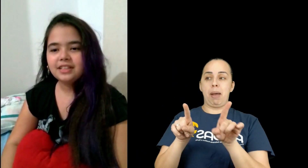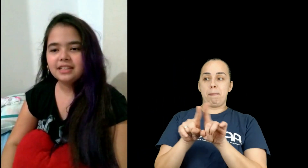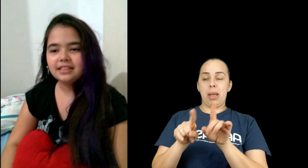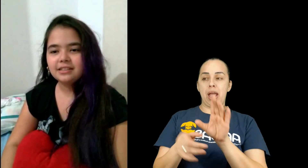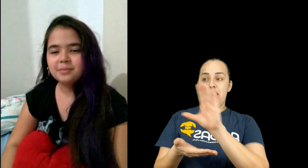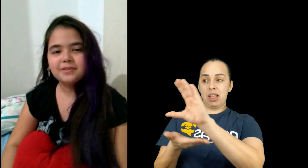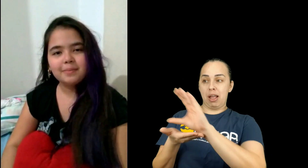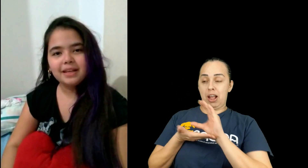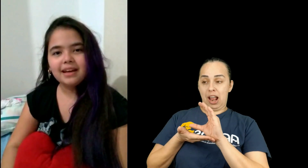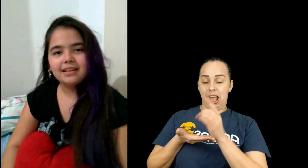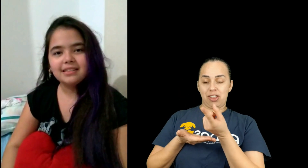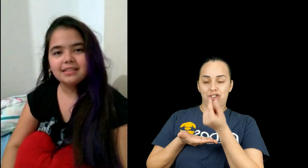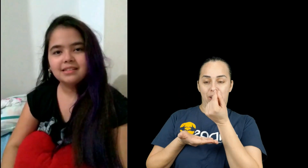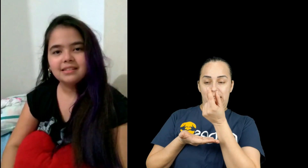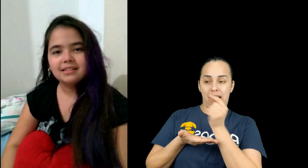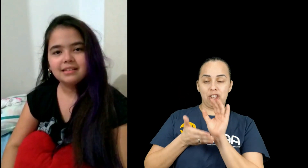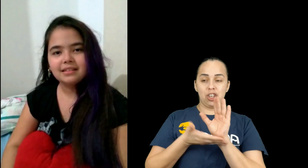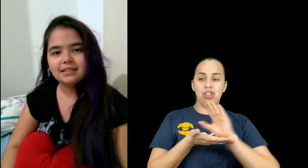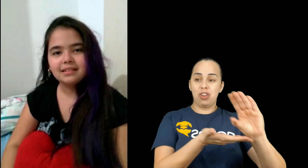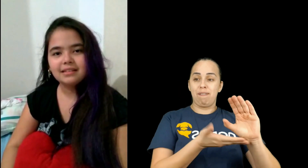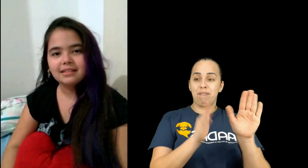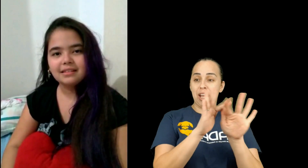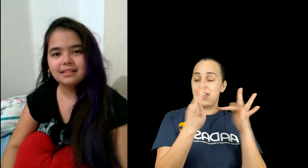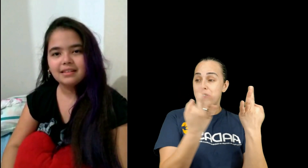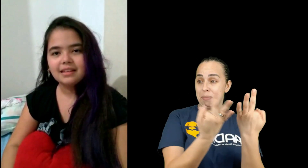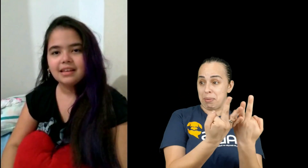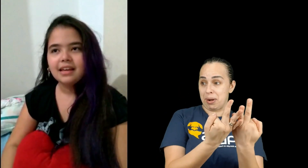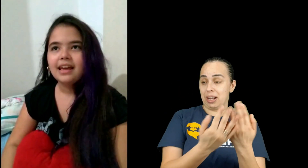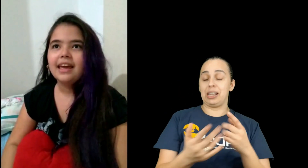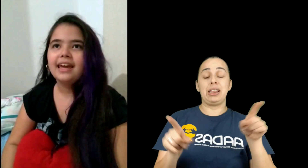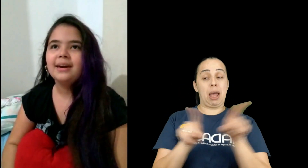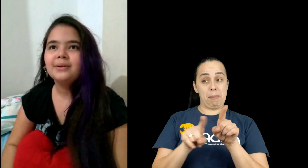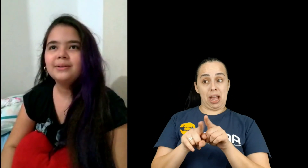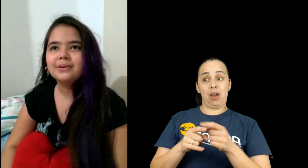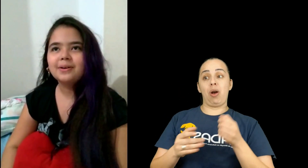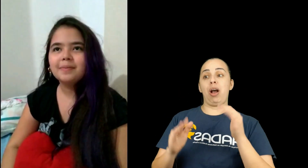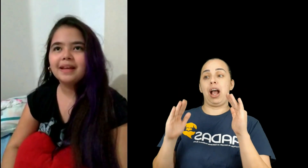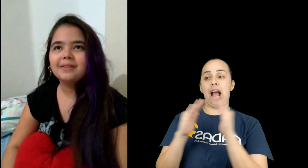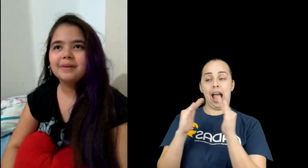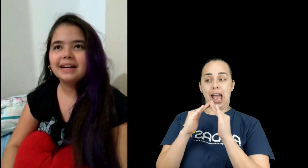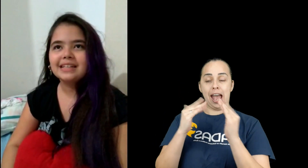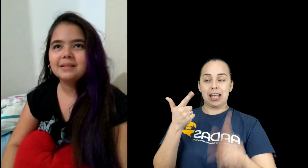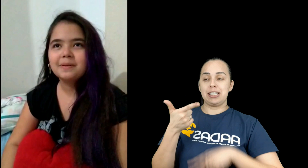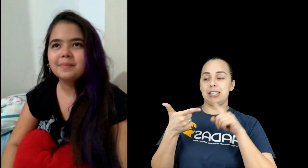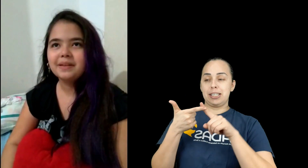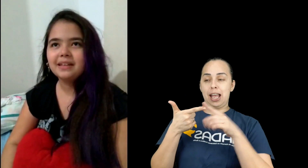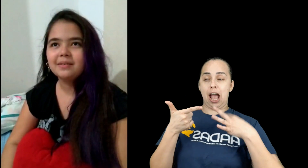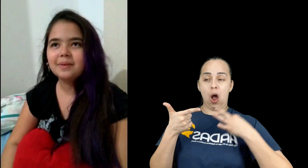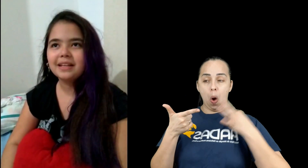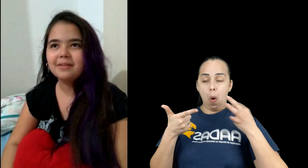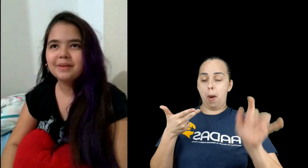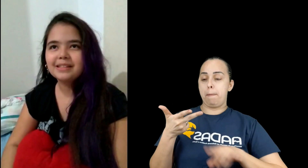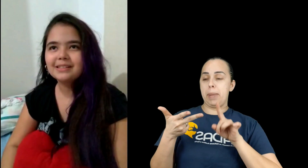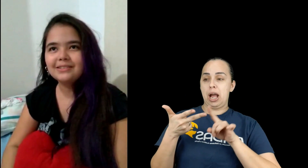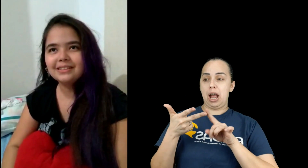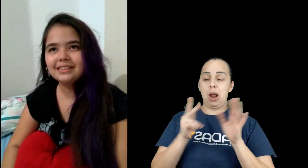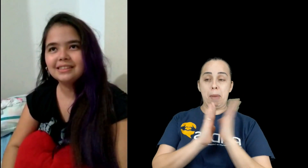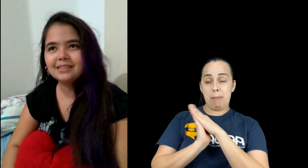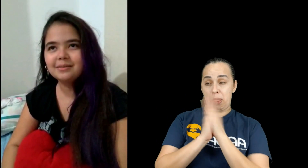Dividiria entre os meus familiares. É muito dinheiro, que mais? Eu compraria uma casa pra mim, compraria minhas coisas, uma